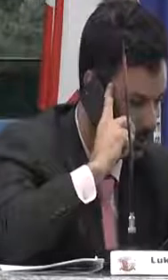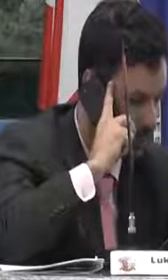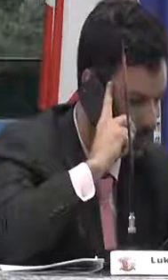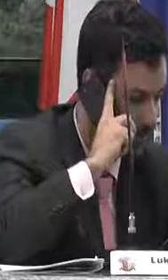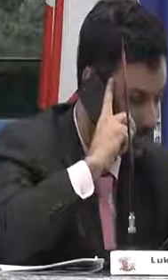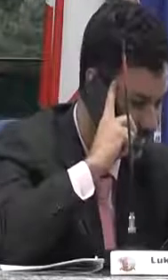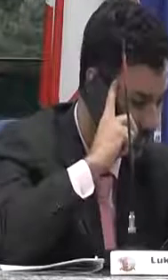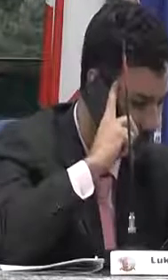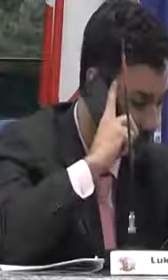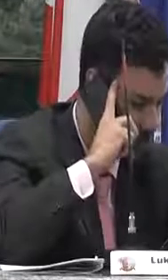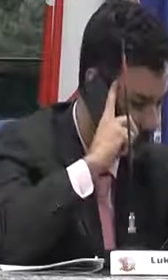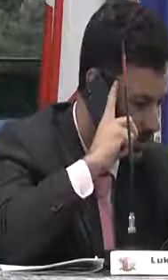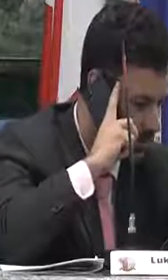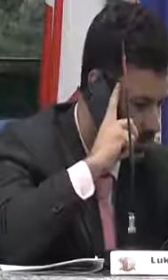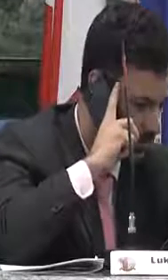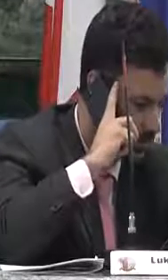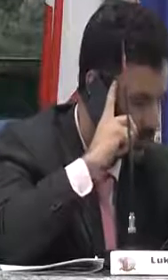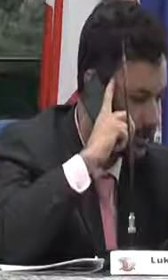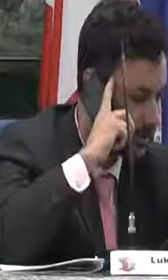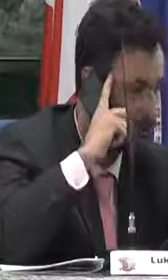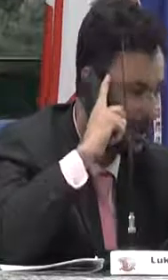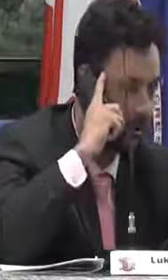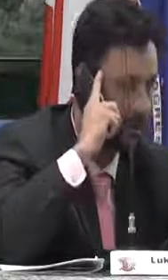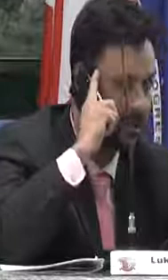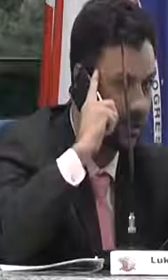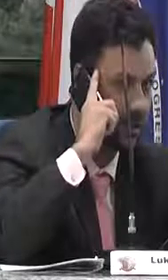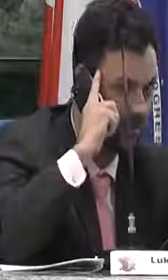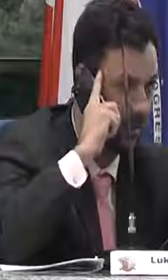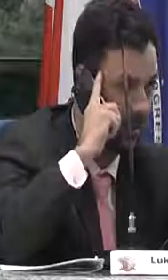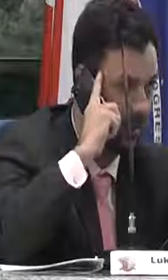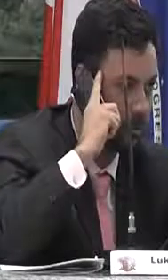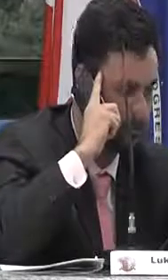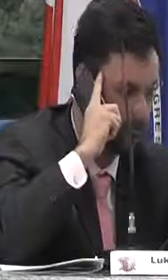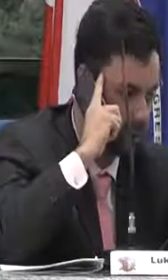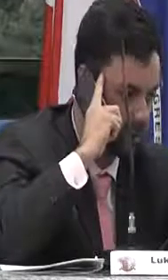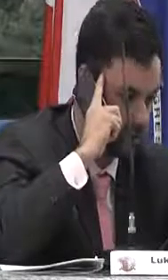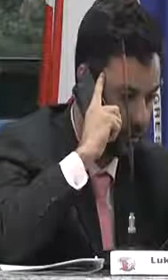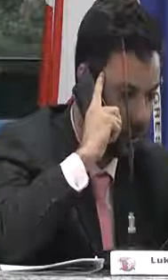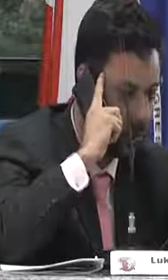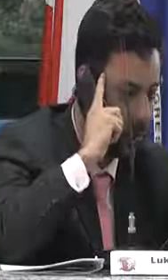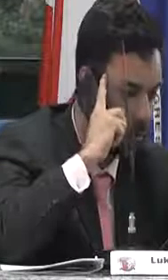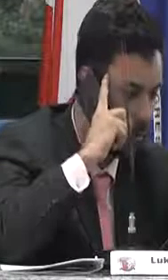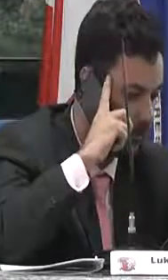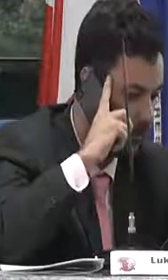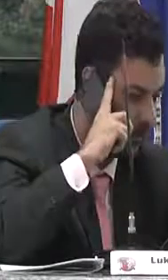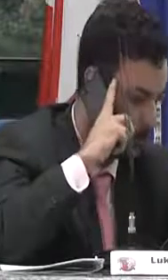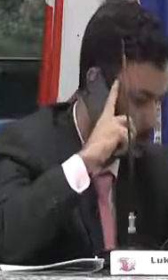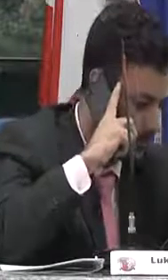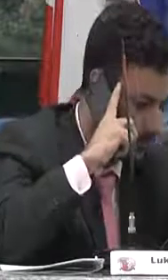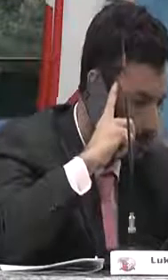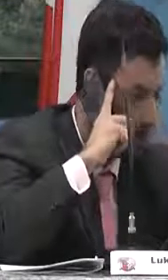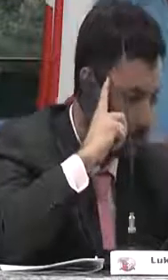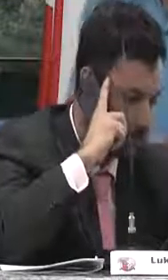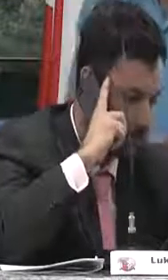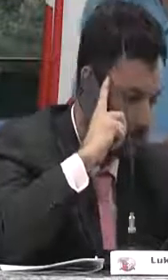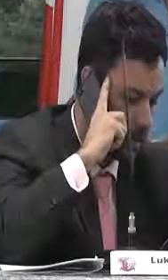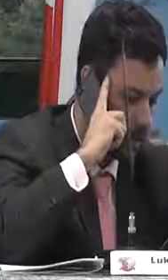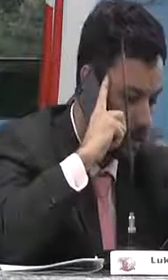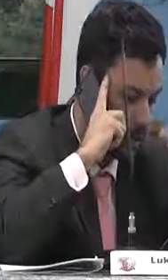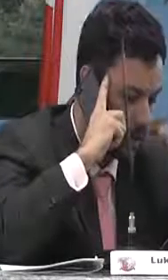outras associações ou outros agrupamentos que, linkados com vocês, têm se preocupado em fazer também esse trabalho, né, de